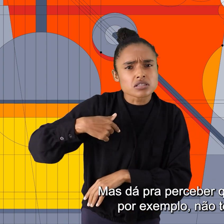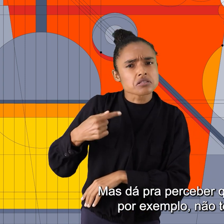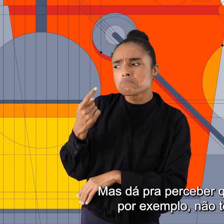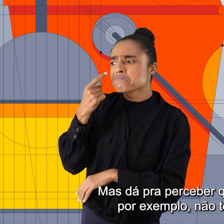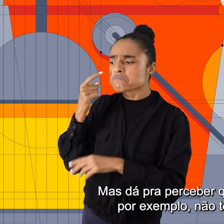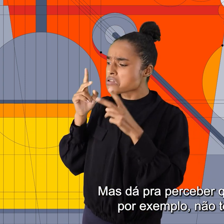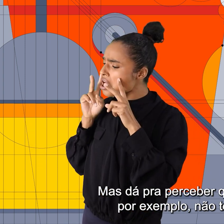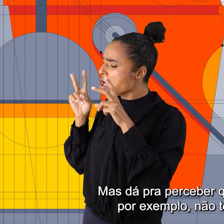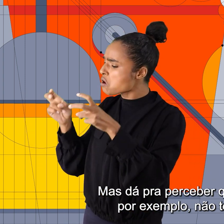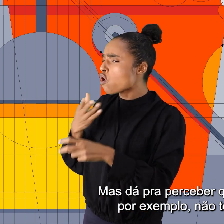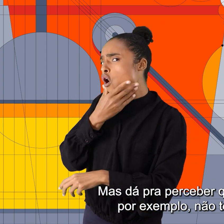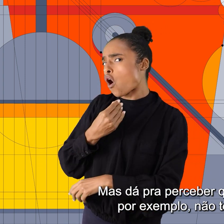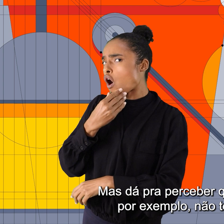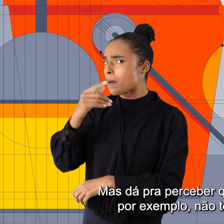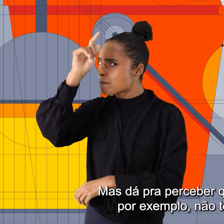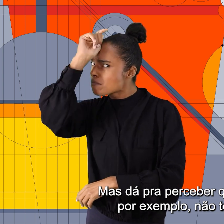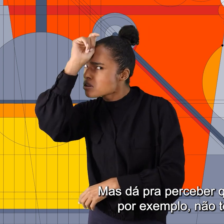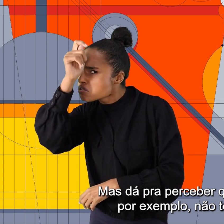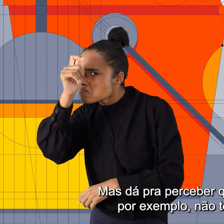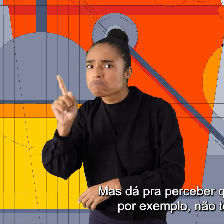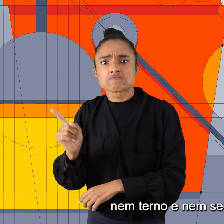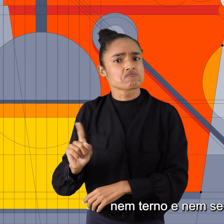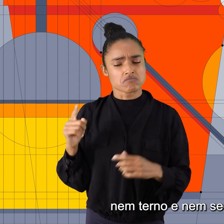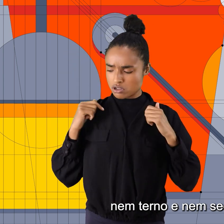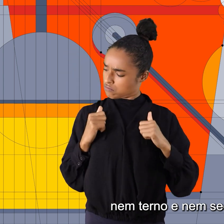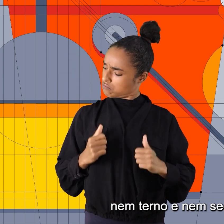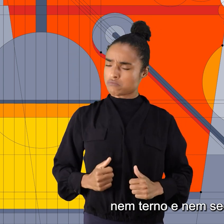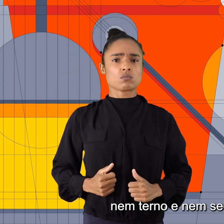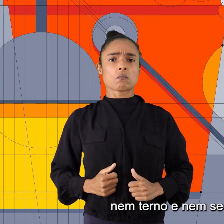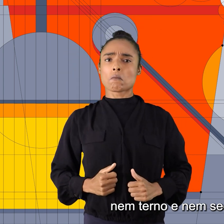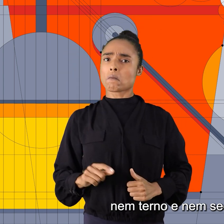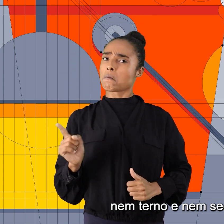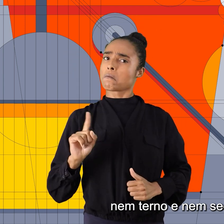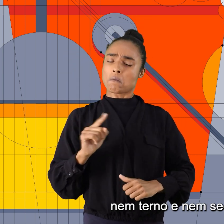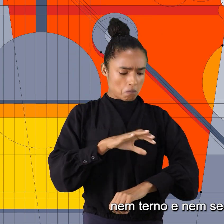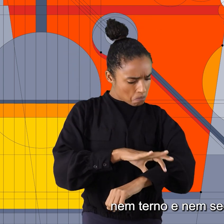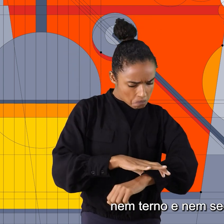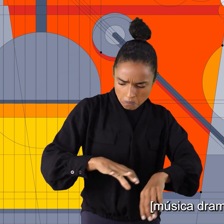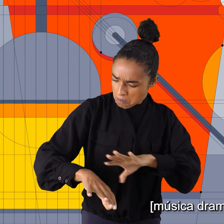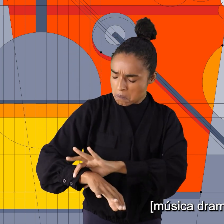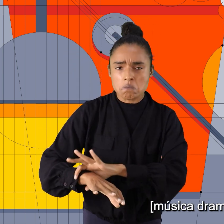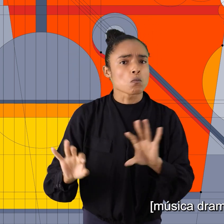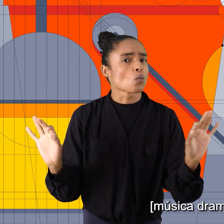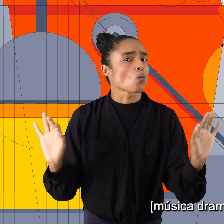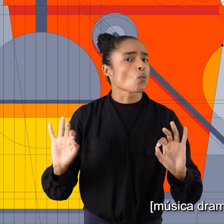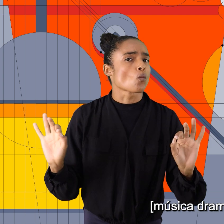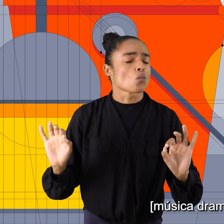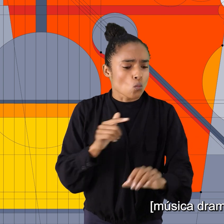para perceber que os homens, por exemplo, não têm chapéu, nem terno e nem sequer camisa.